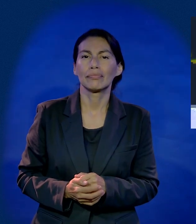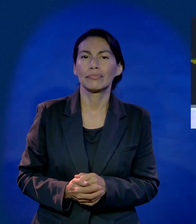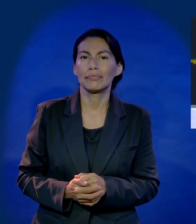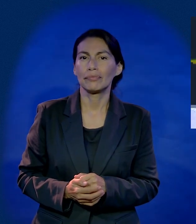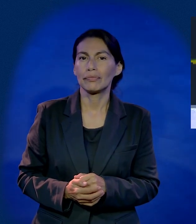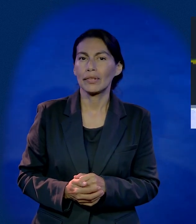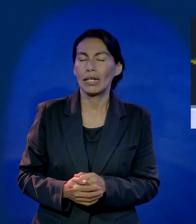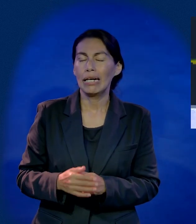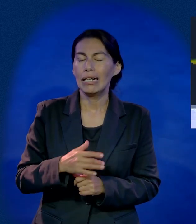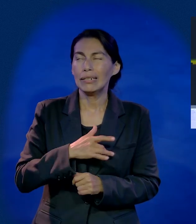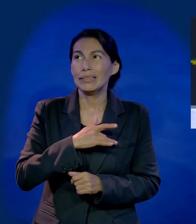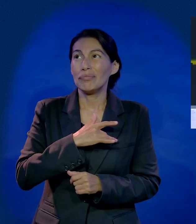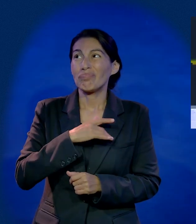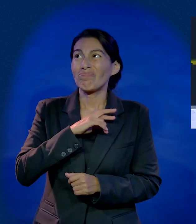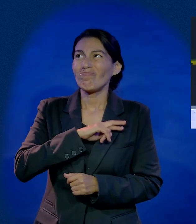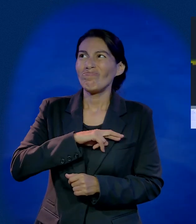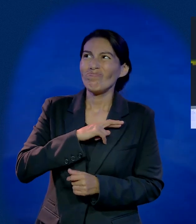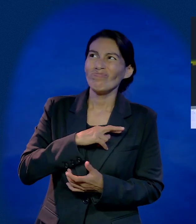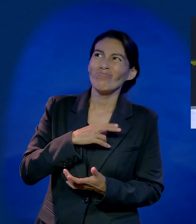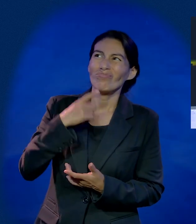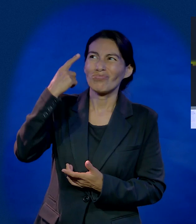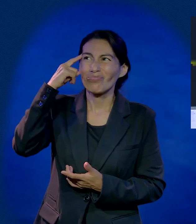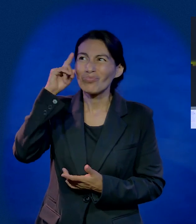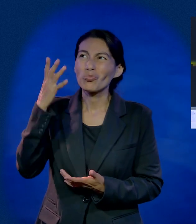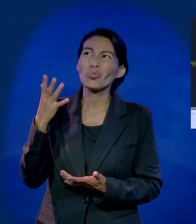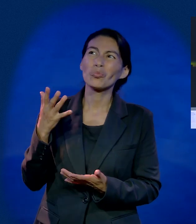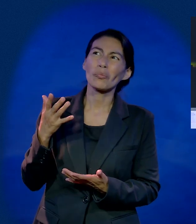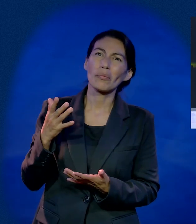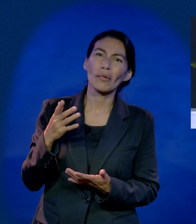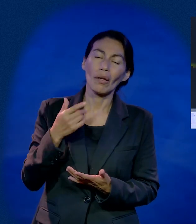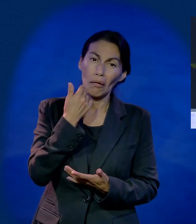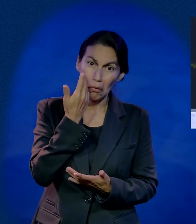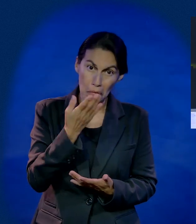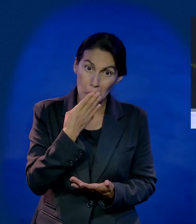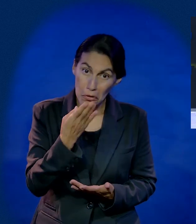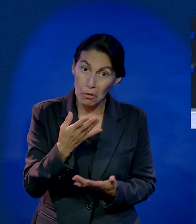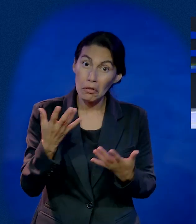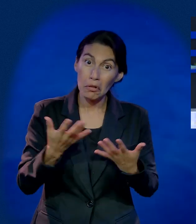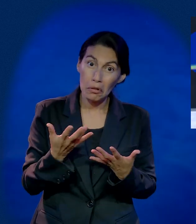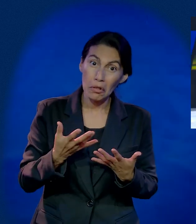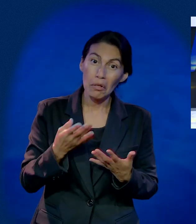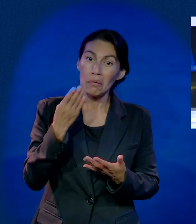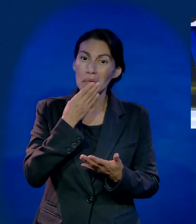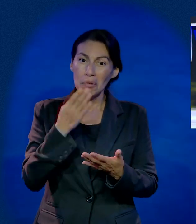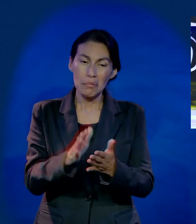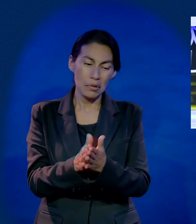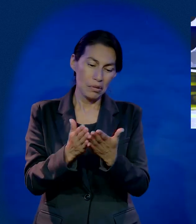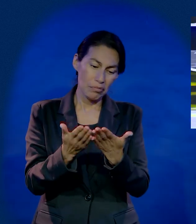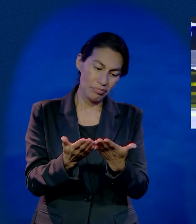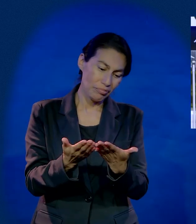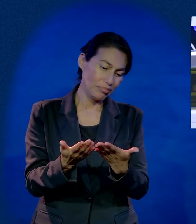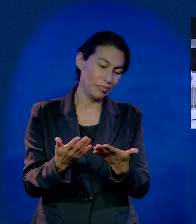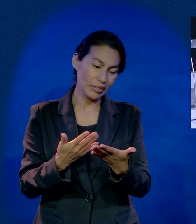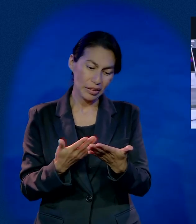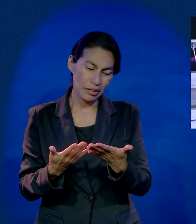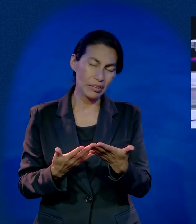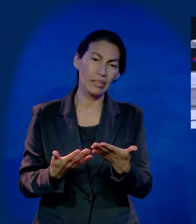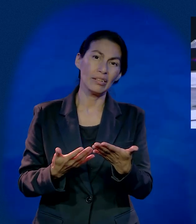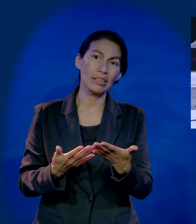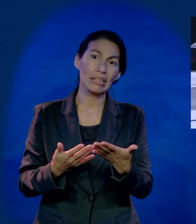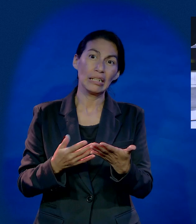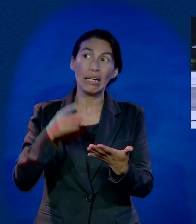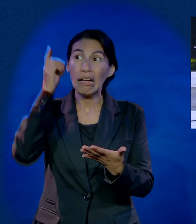resentido con Dios mismo. Sientes que te han forzado. Tratas, te esfuerzas por estar bien